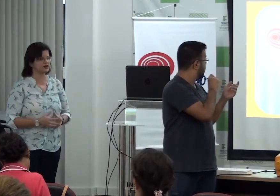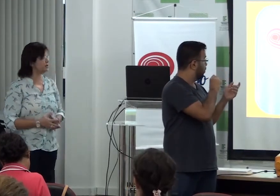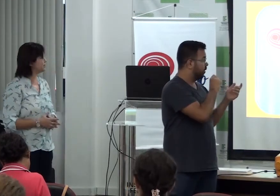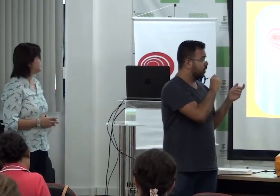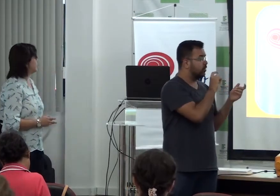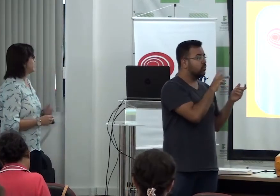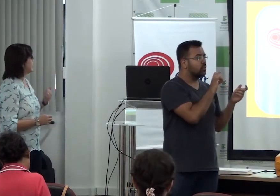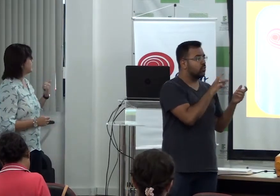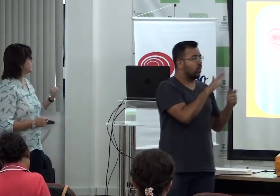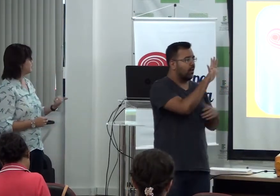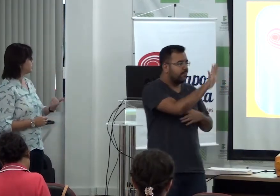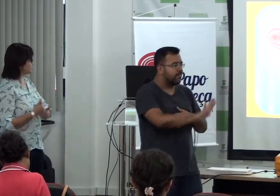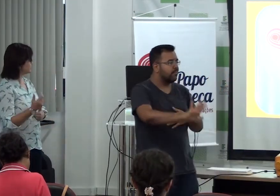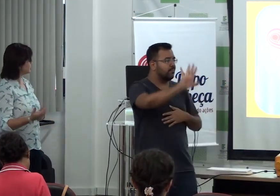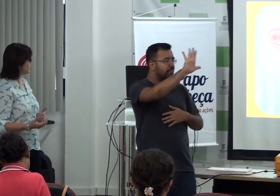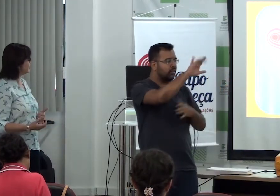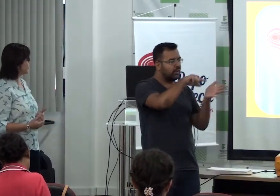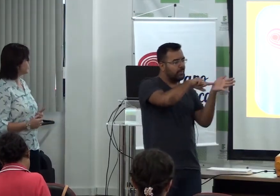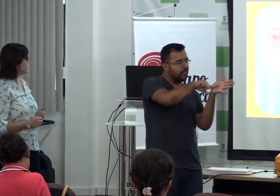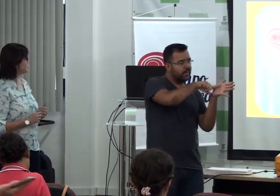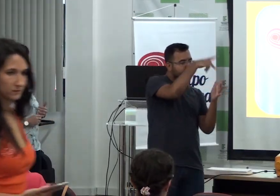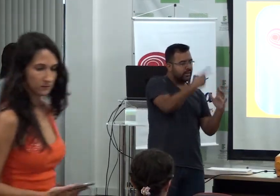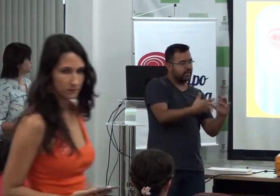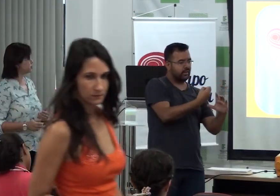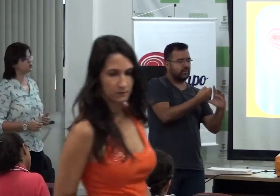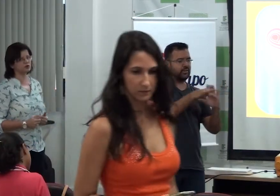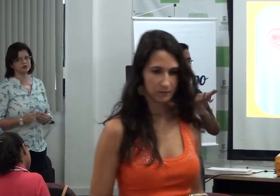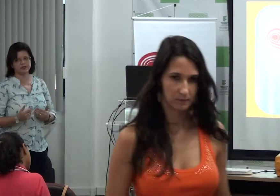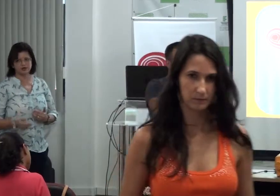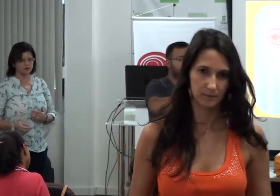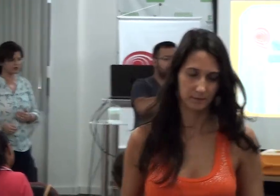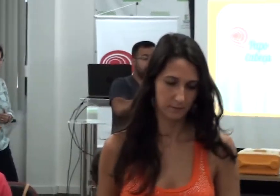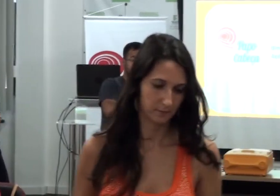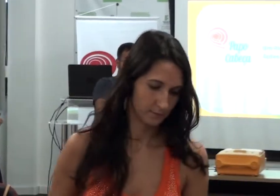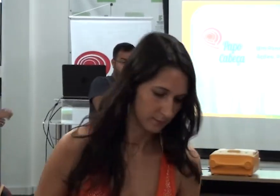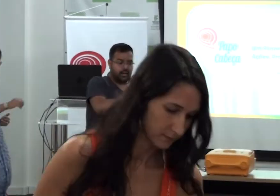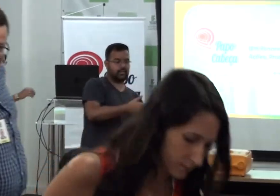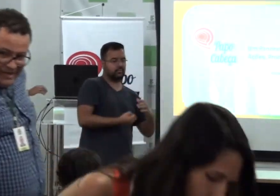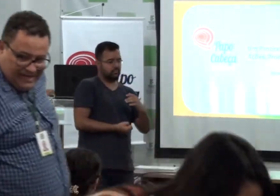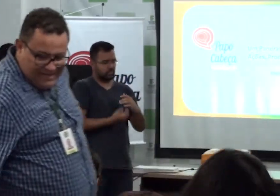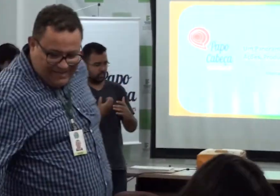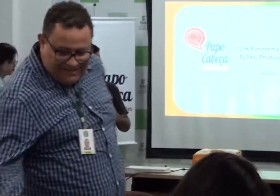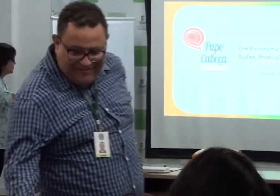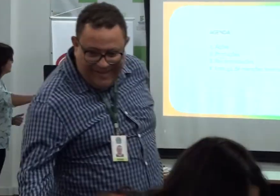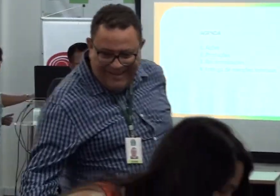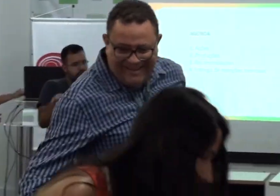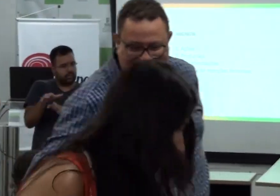um panorama da pesquisa do CEFOL, ações, produções e recomendações.